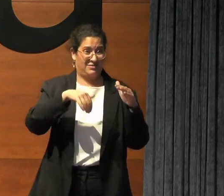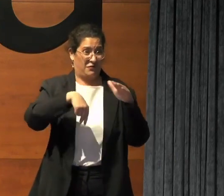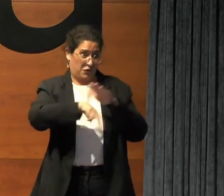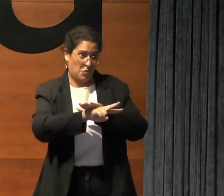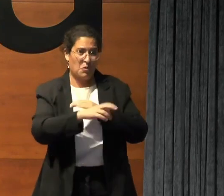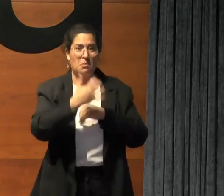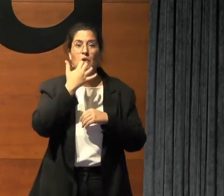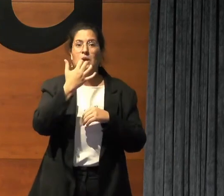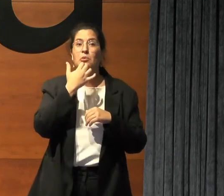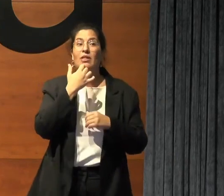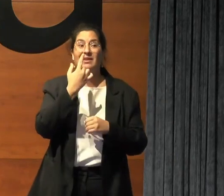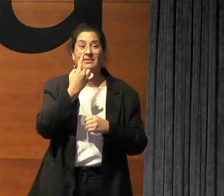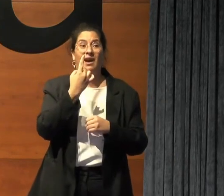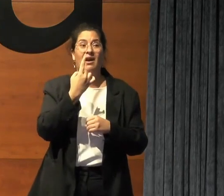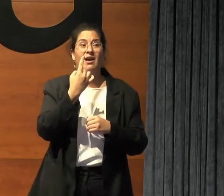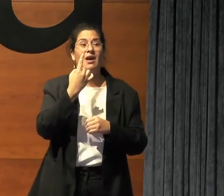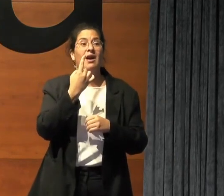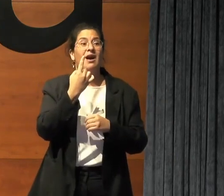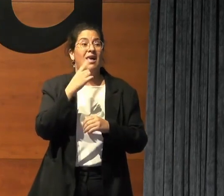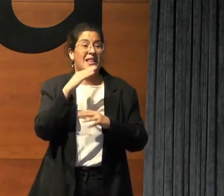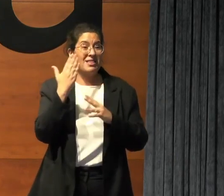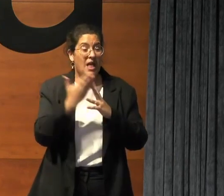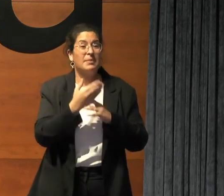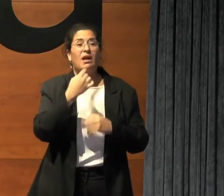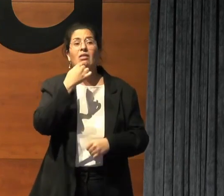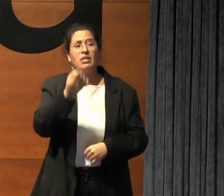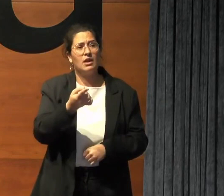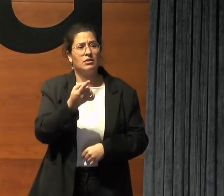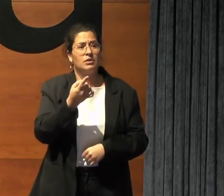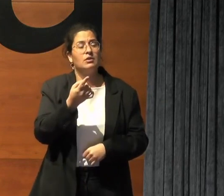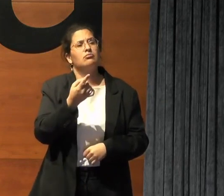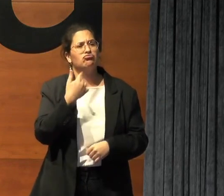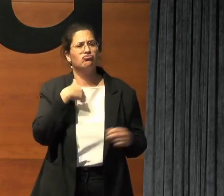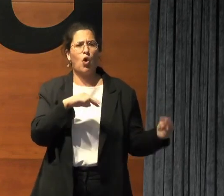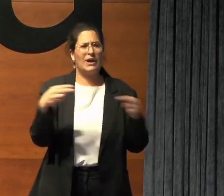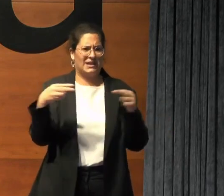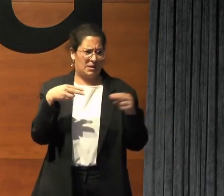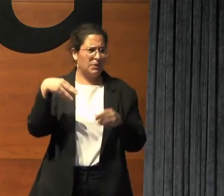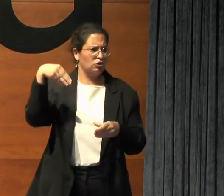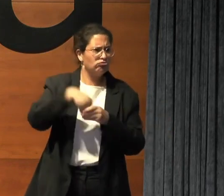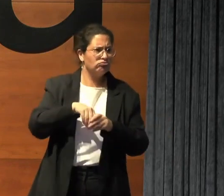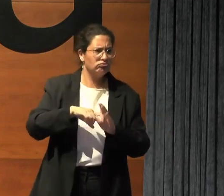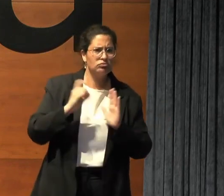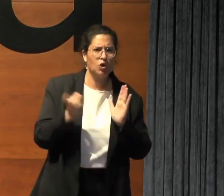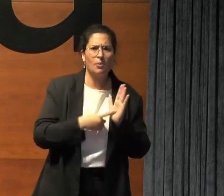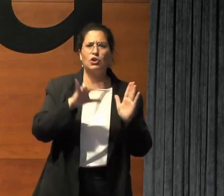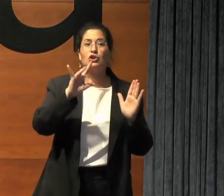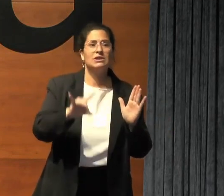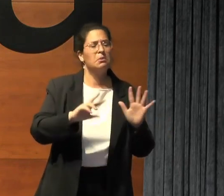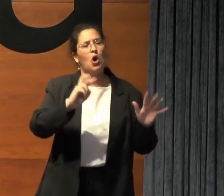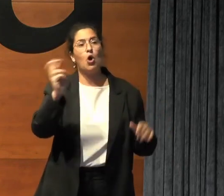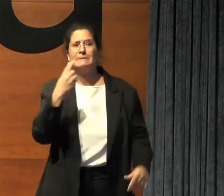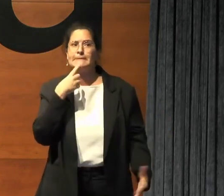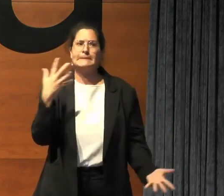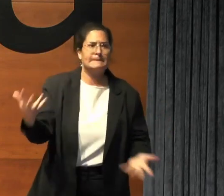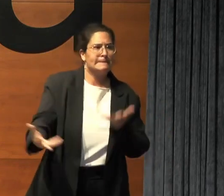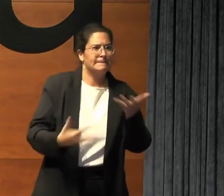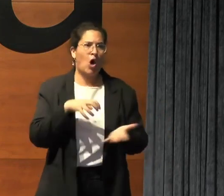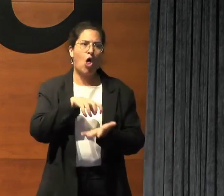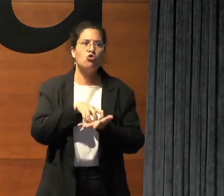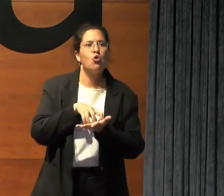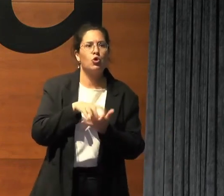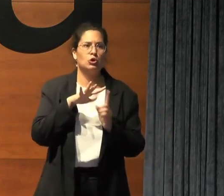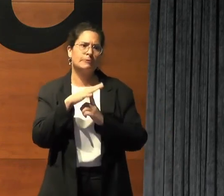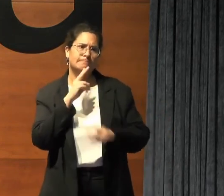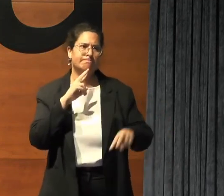Con el tema de la sección de deportes o el ejemplo que os he puesto del partido de fútbol, la mitad decía que sí, que interpretaba íntegramente lo que